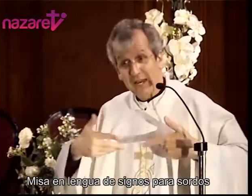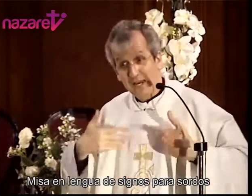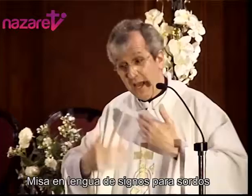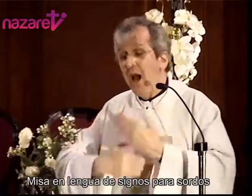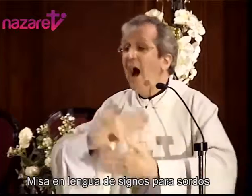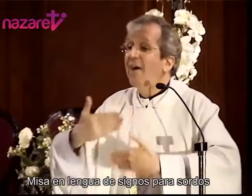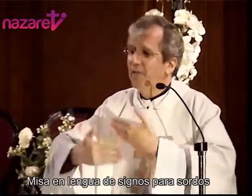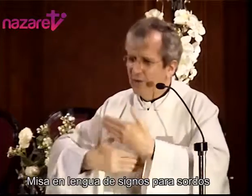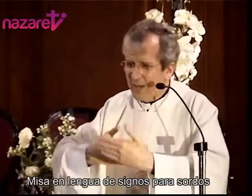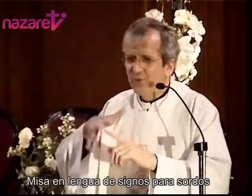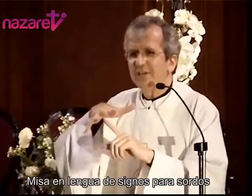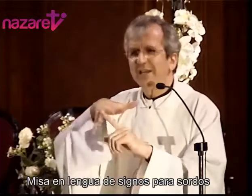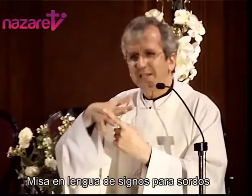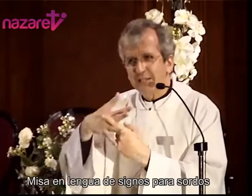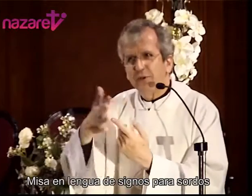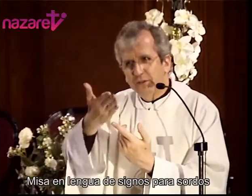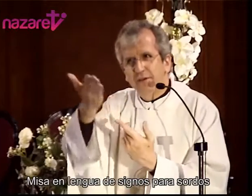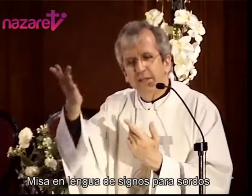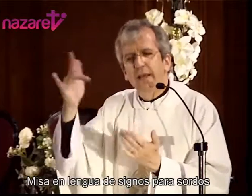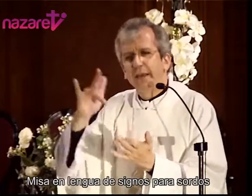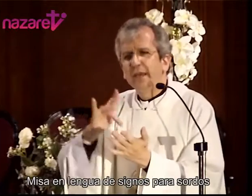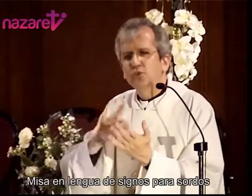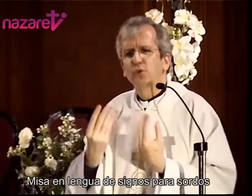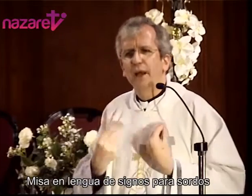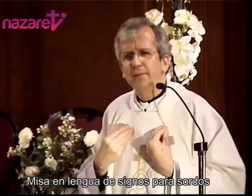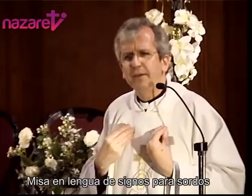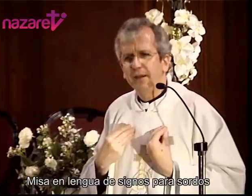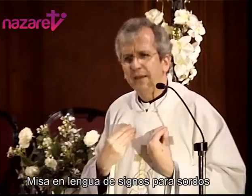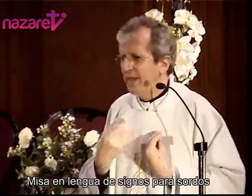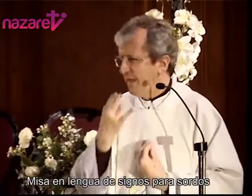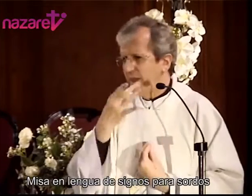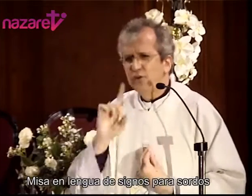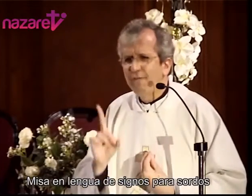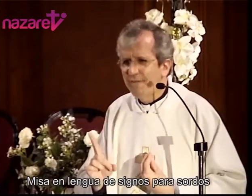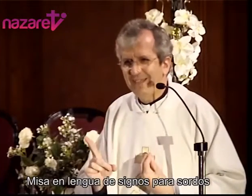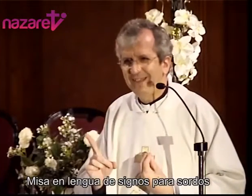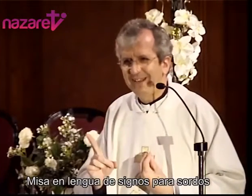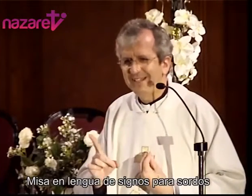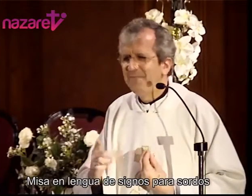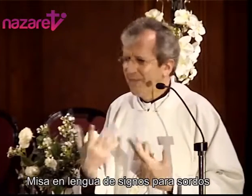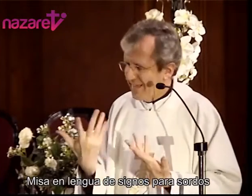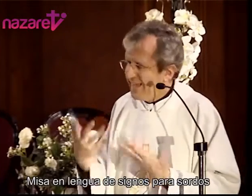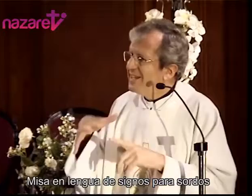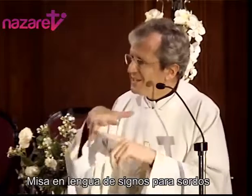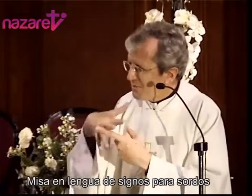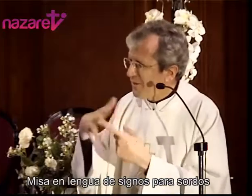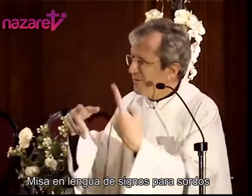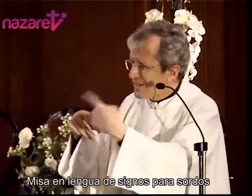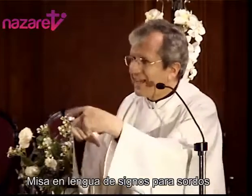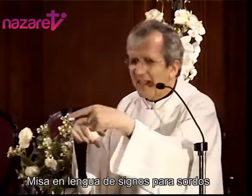alegría, afrontamos estas situaciones que nos toca vivir, que no son fáciles, que hay situaciones, cada uno